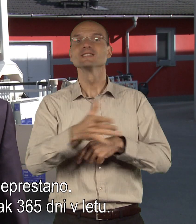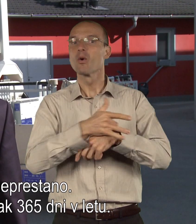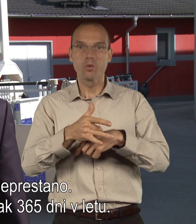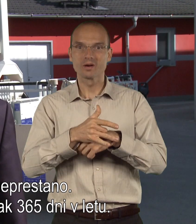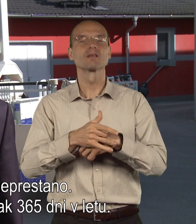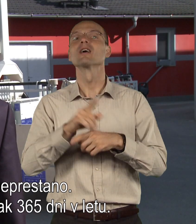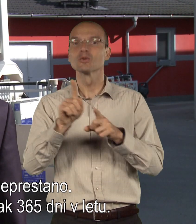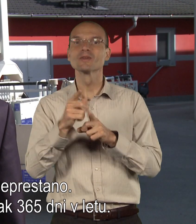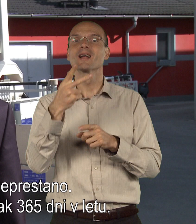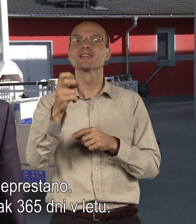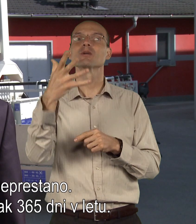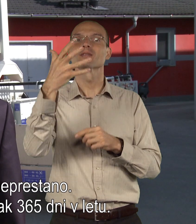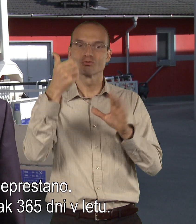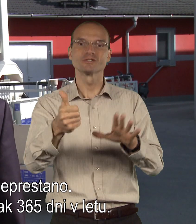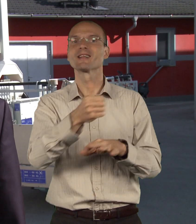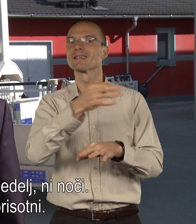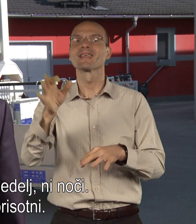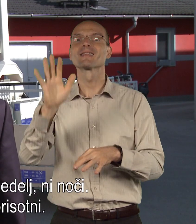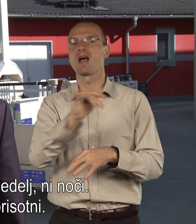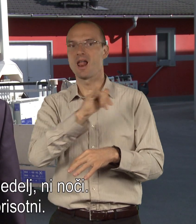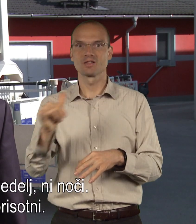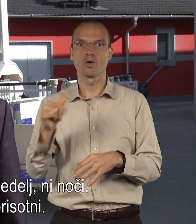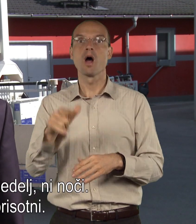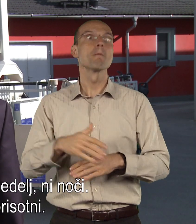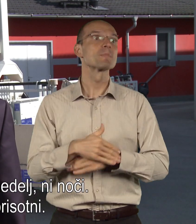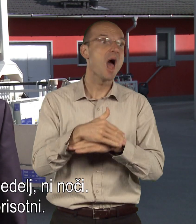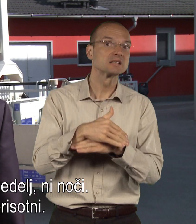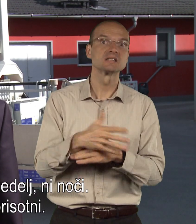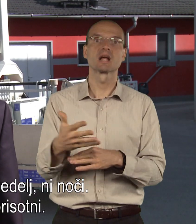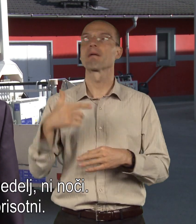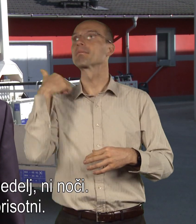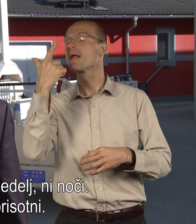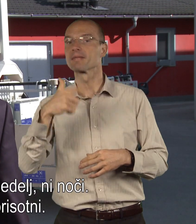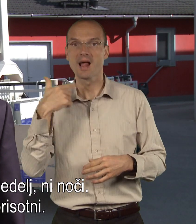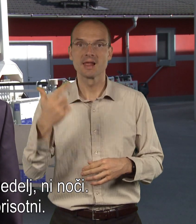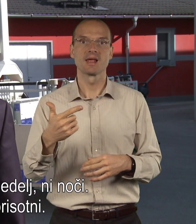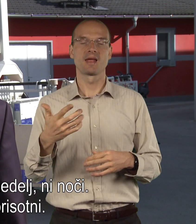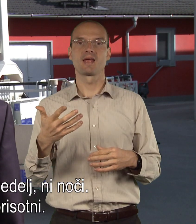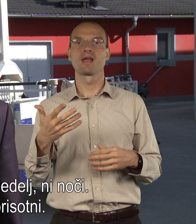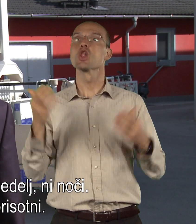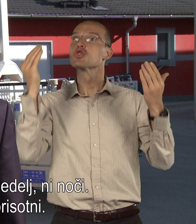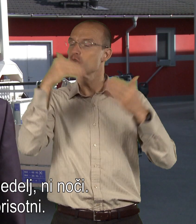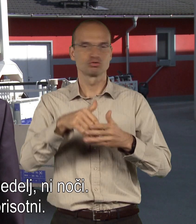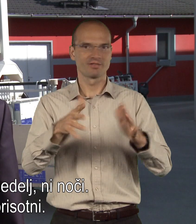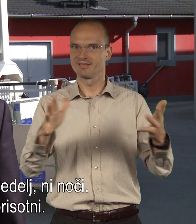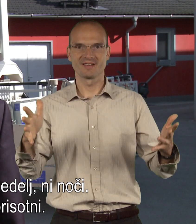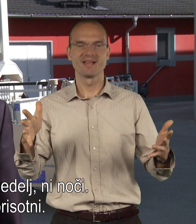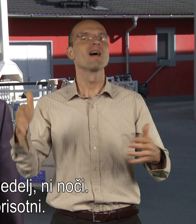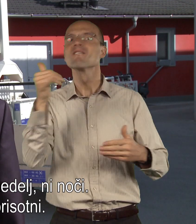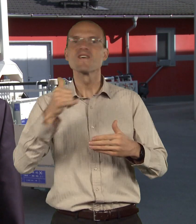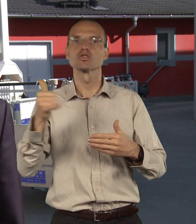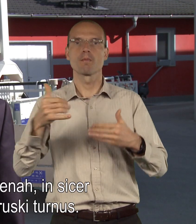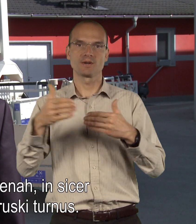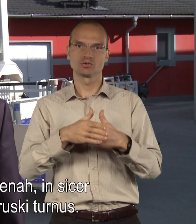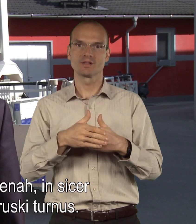pač pa tudi 365 dni na leto. Se pravi, tukaj ni praznikov, tukaj ni nedelj, tukaj ni noči, vedno so